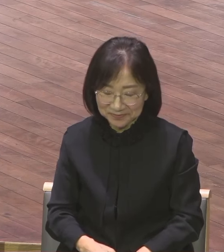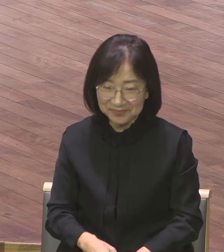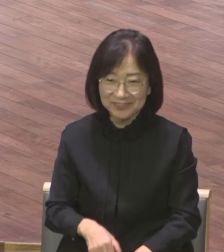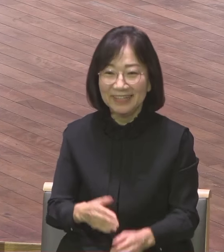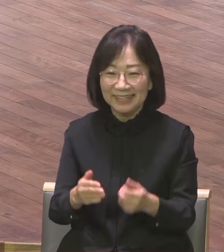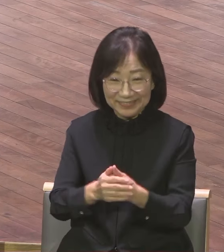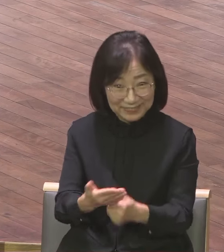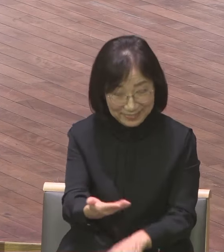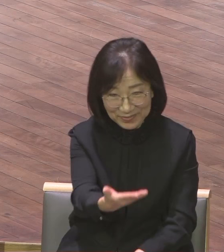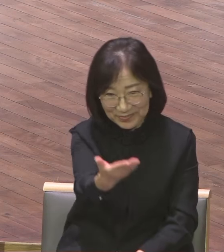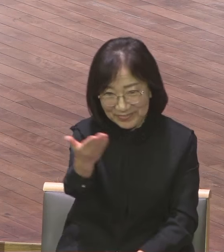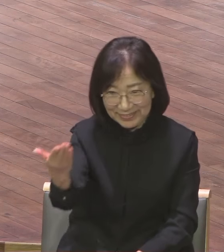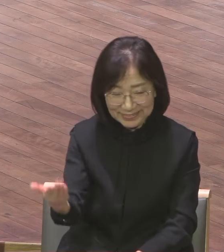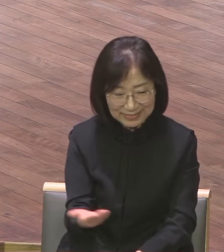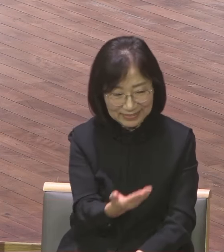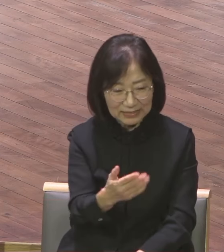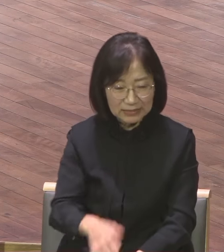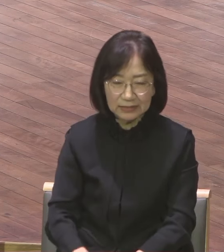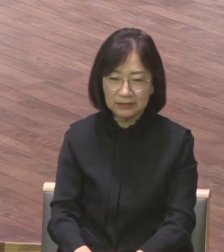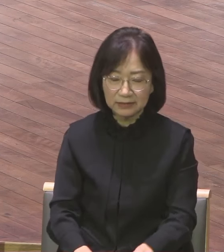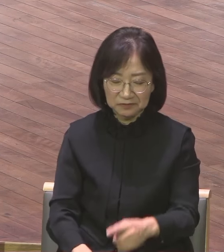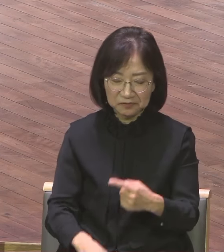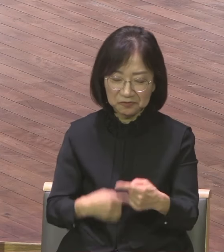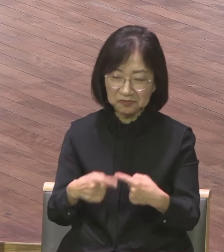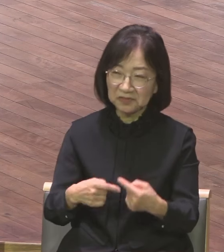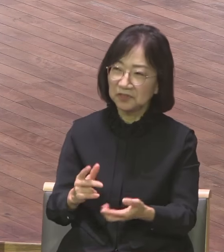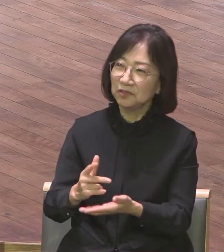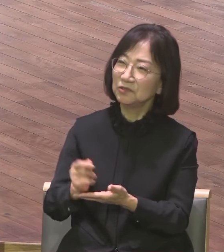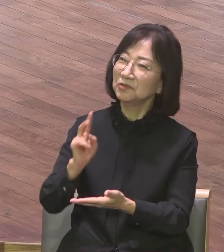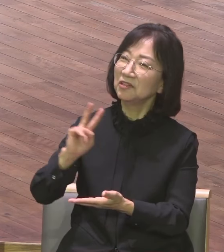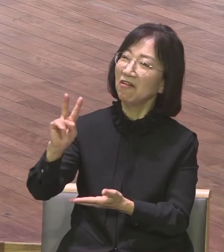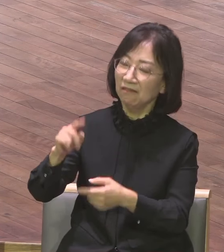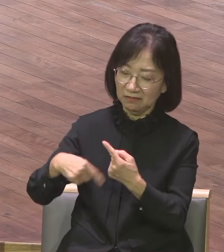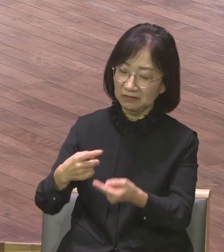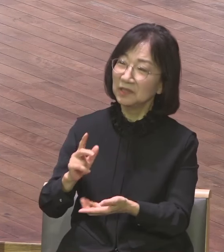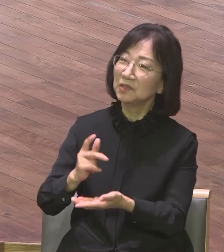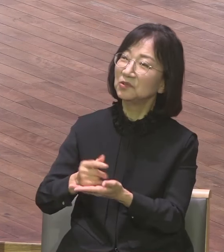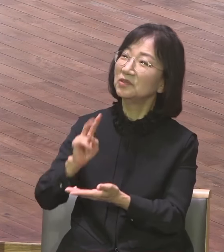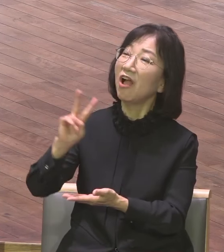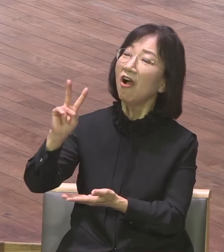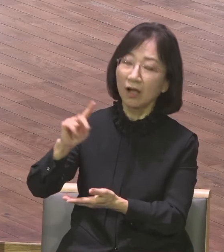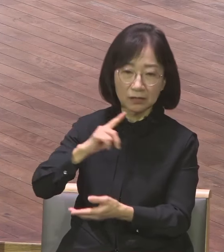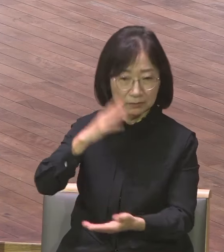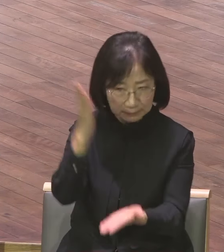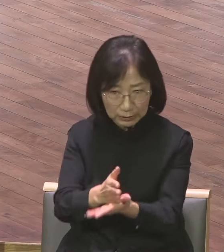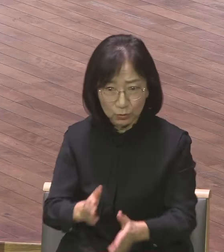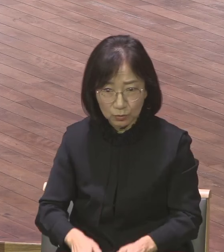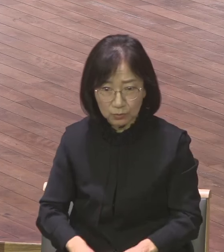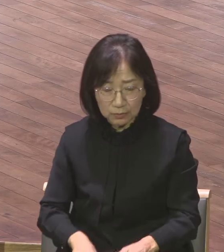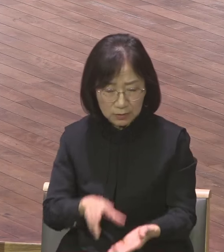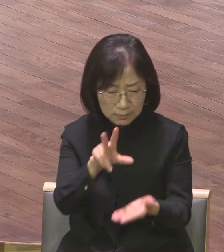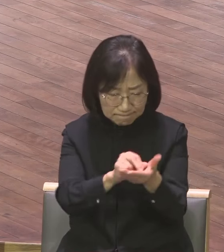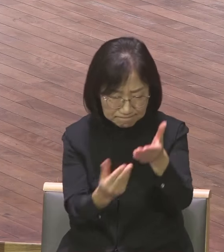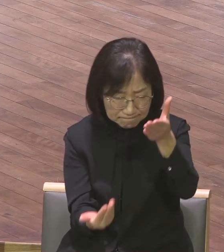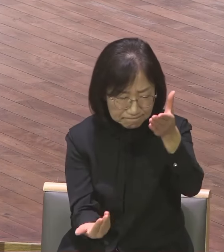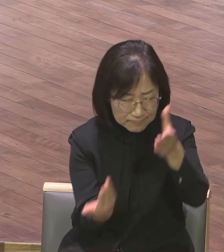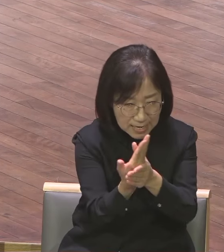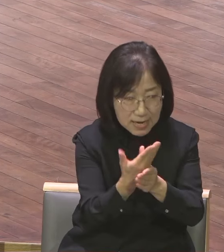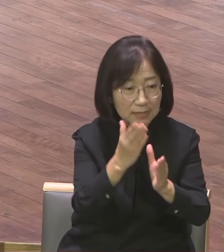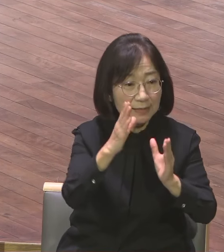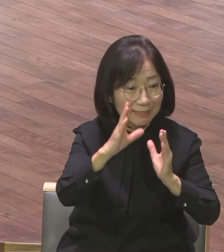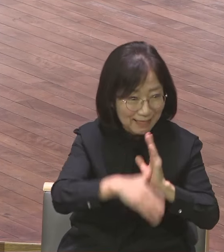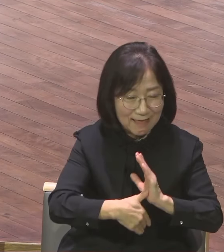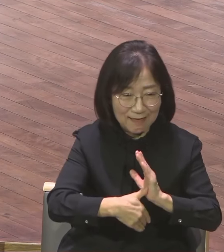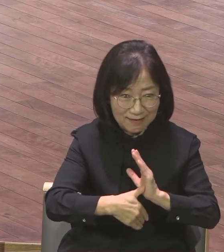영접 모든 성도들 입으로만 주여 주여 하는 게 아니라 문제와 사건 속에서 더 빛을